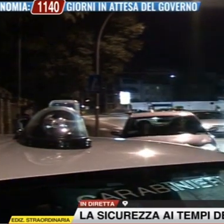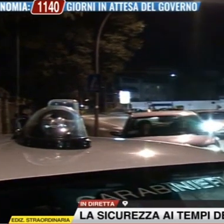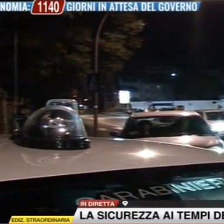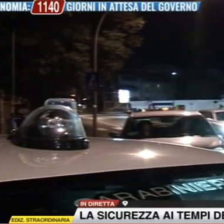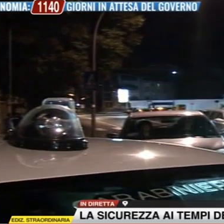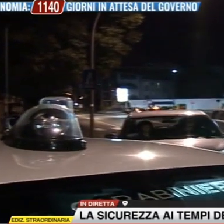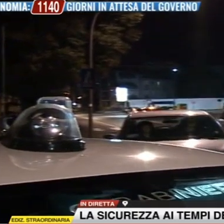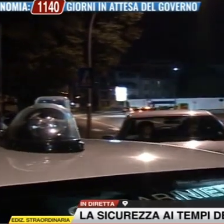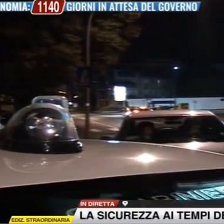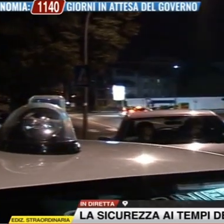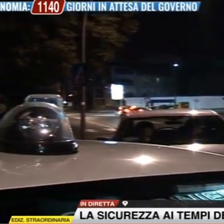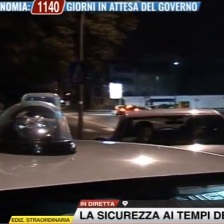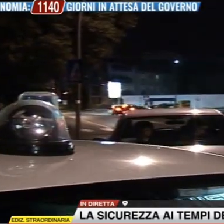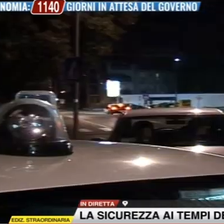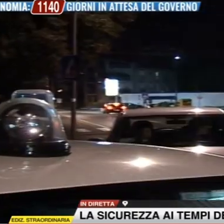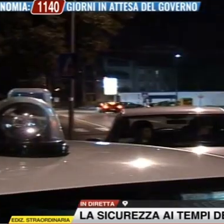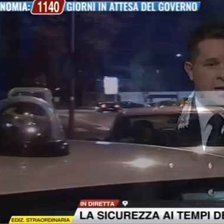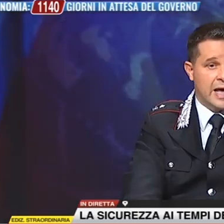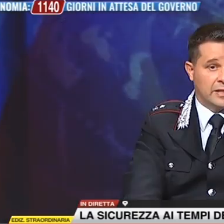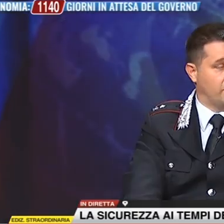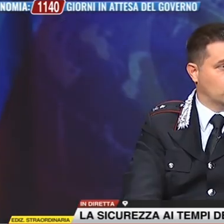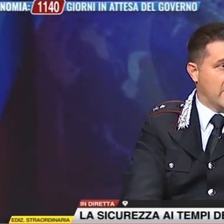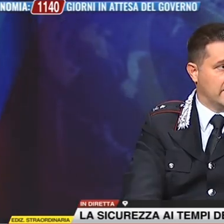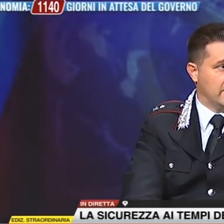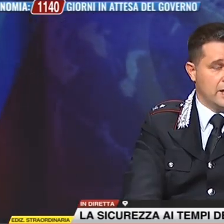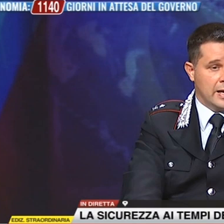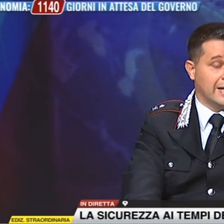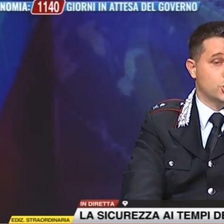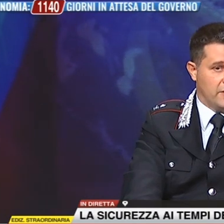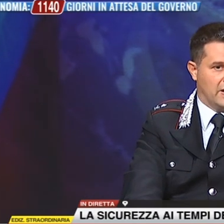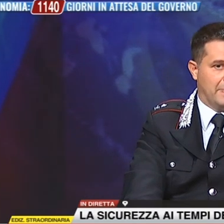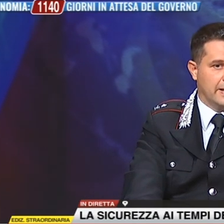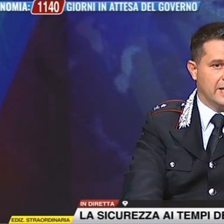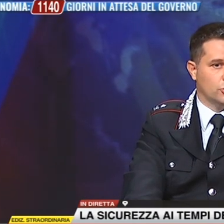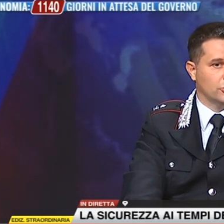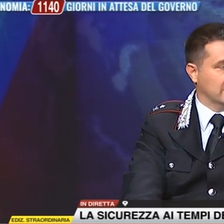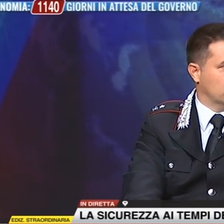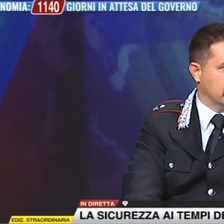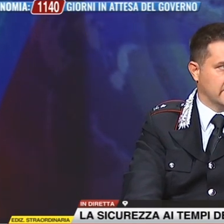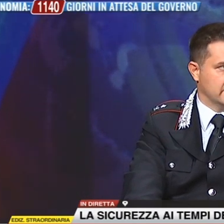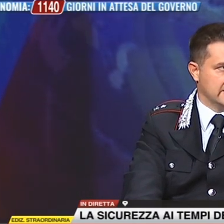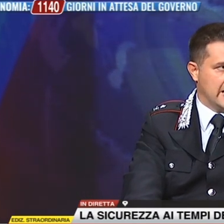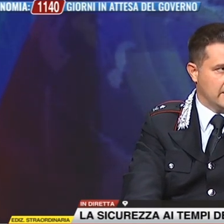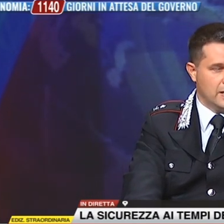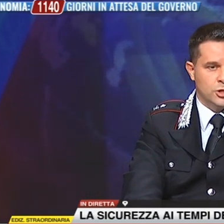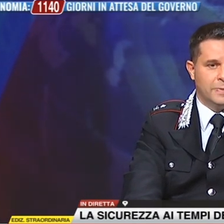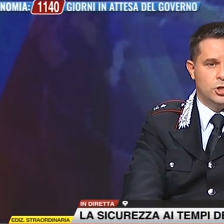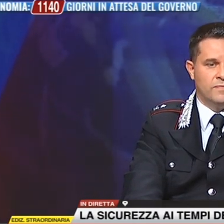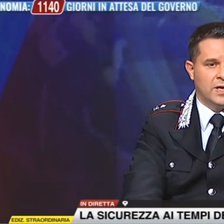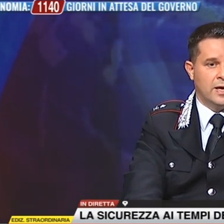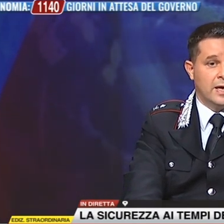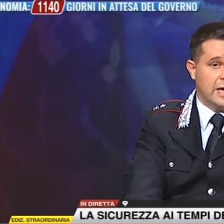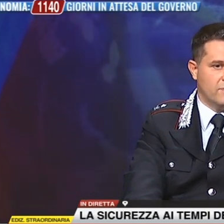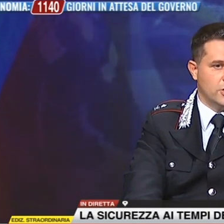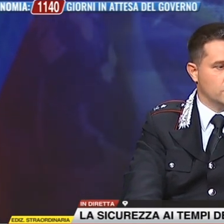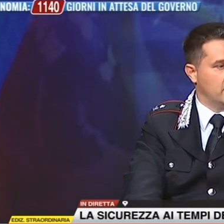recarsi presso un istituto di credito, un ufficio postale, ad effettuare, a ricevere il pagamento dandogli delle credenziali